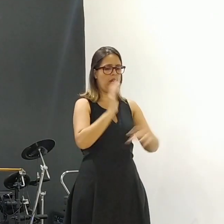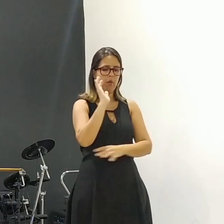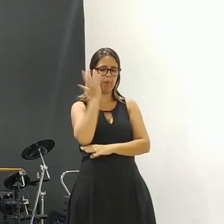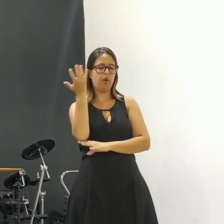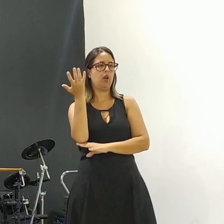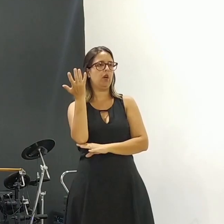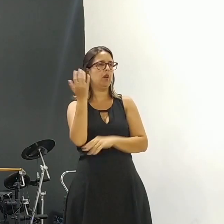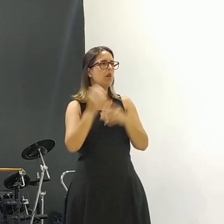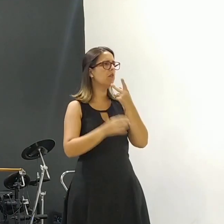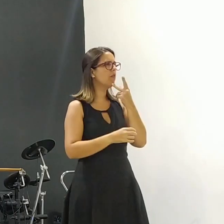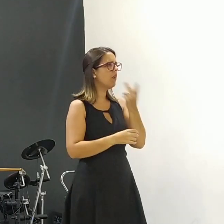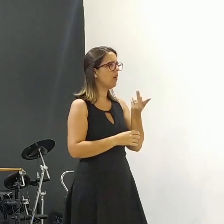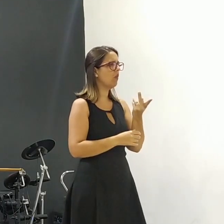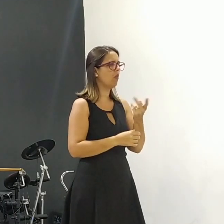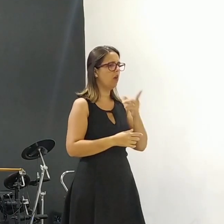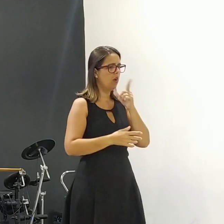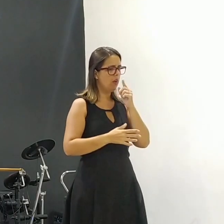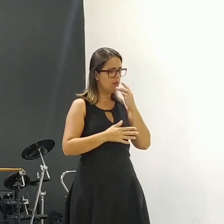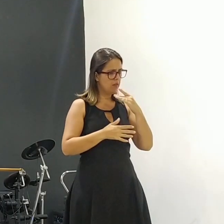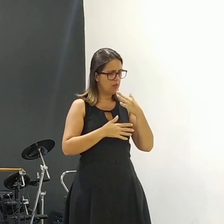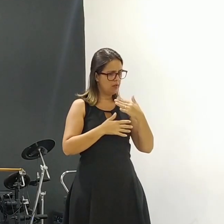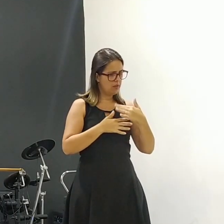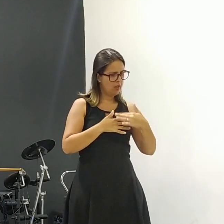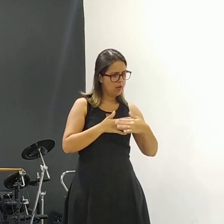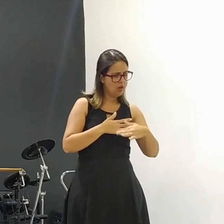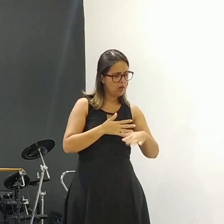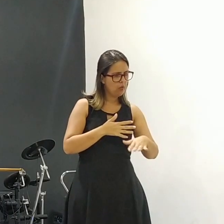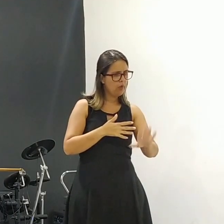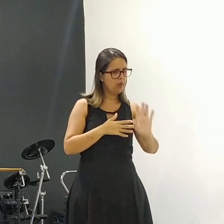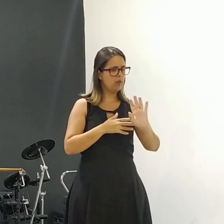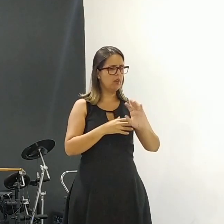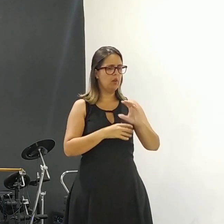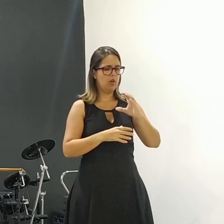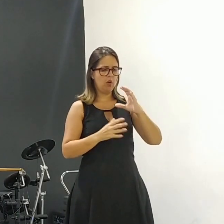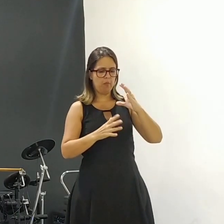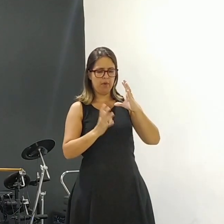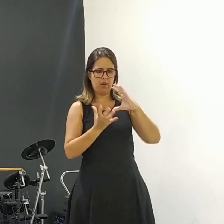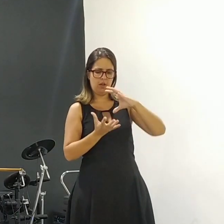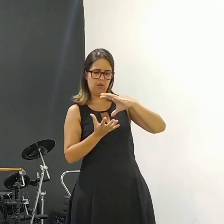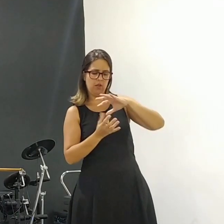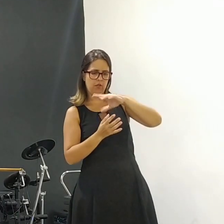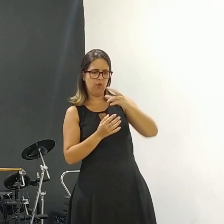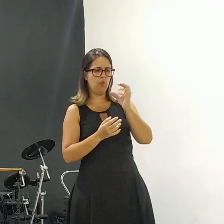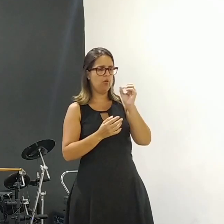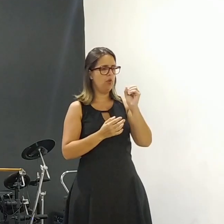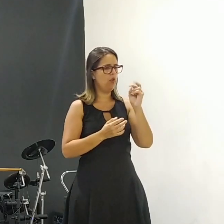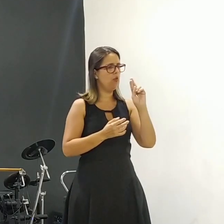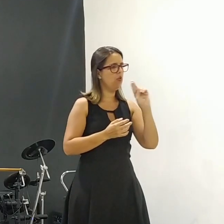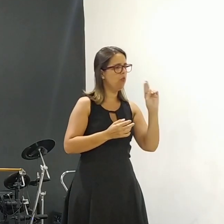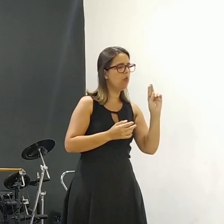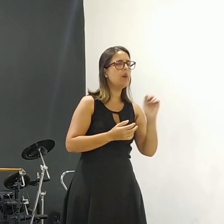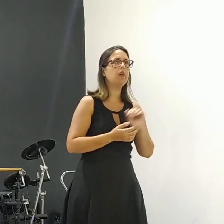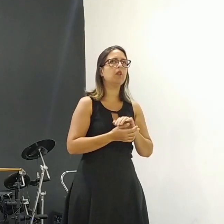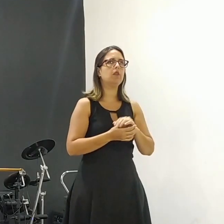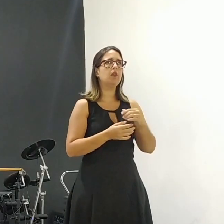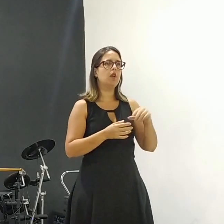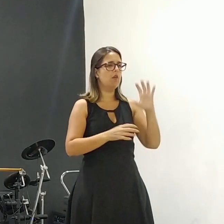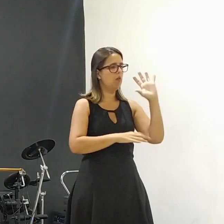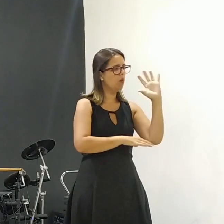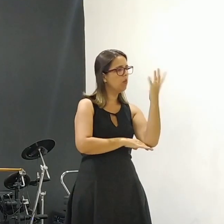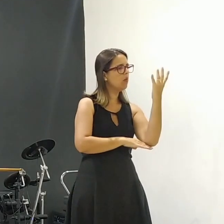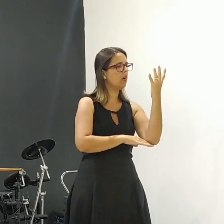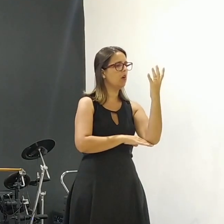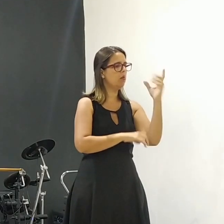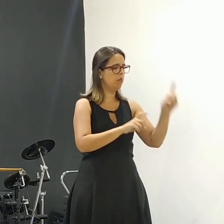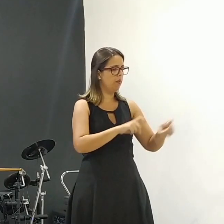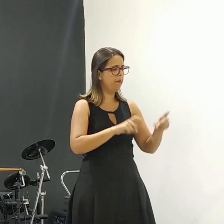me disse: estas águas saem para a região oriental e descem a campina e entram no